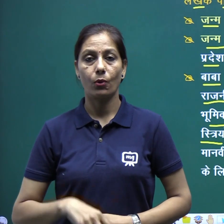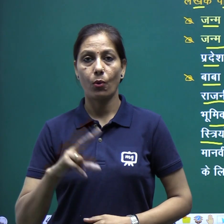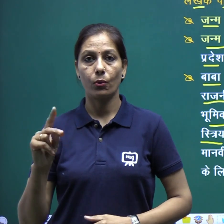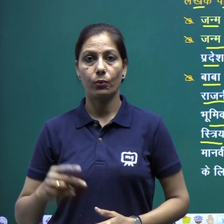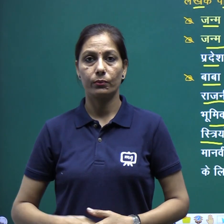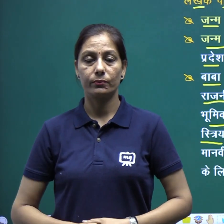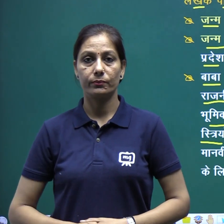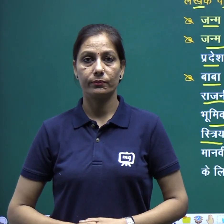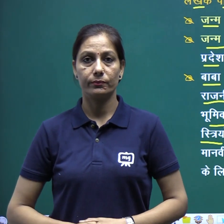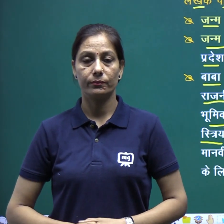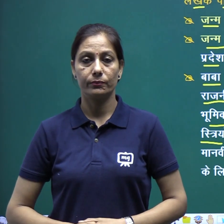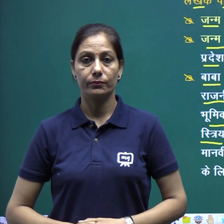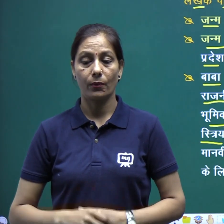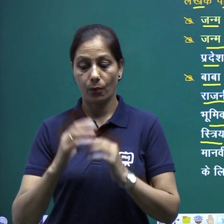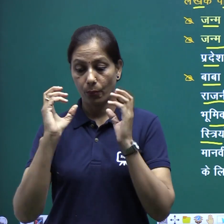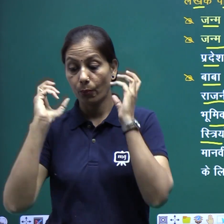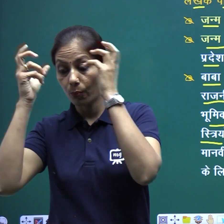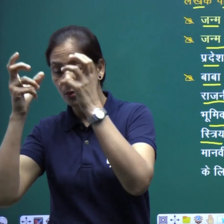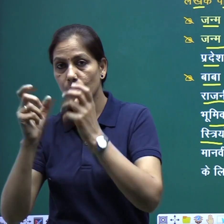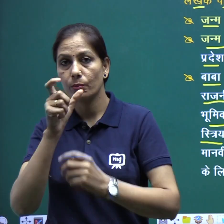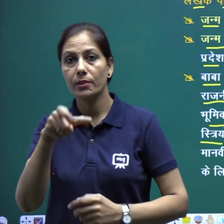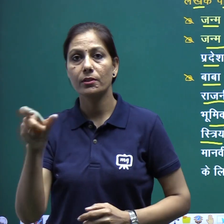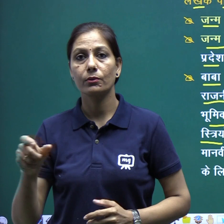और मजदूरों के